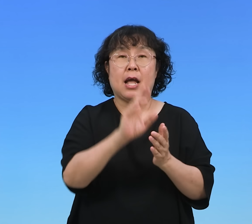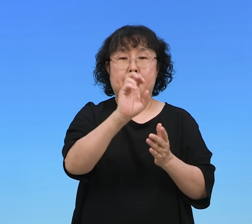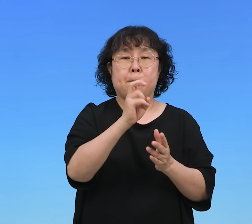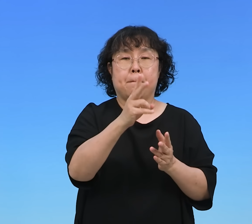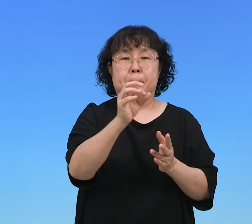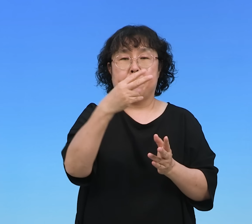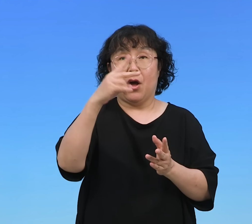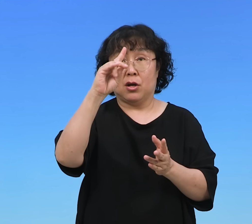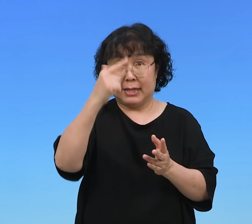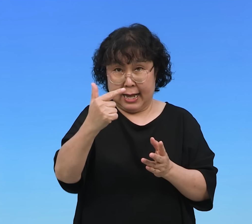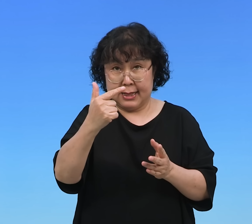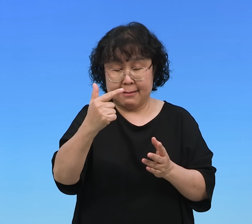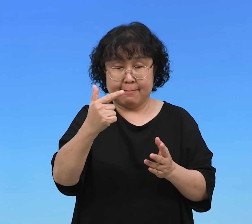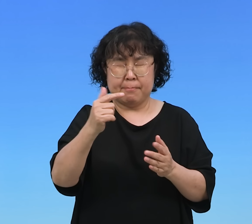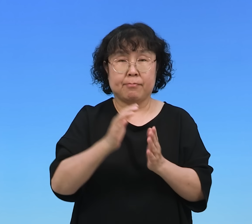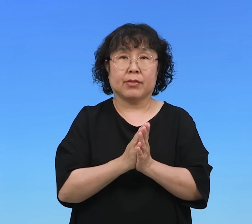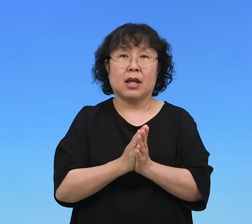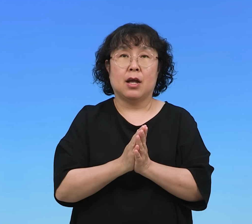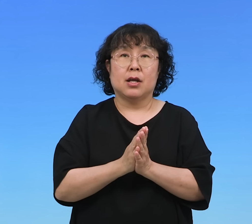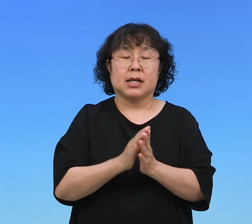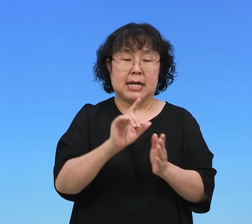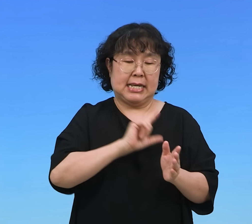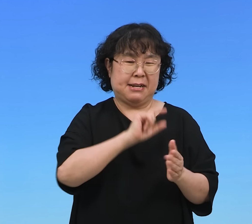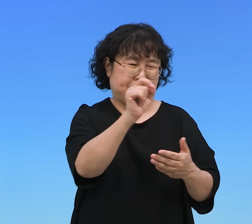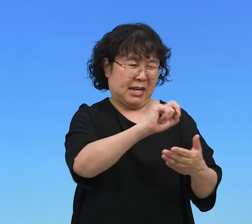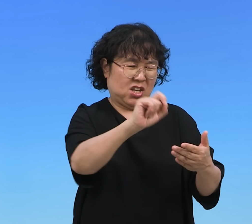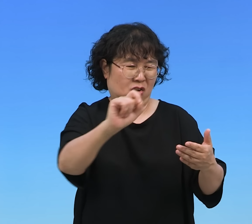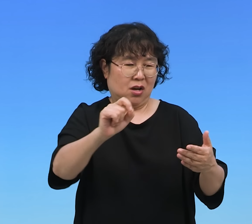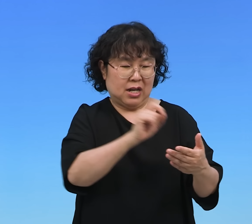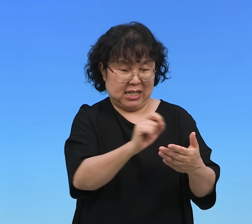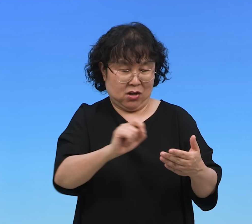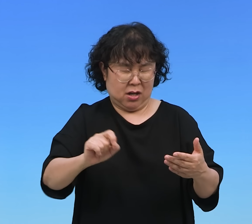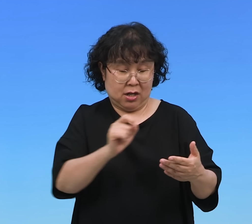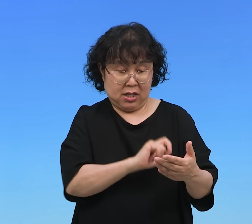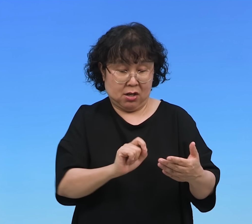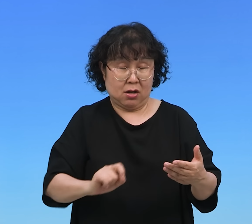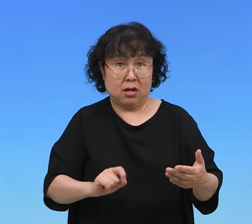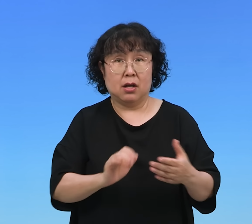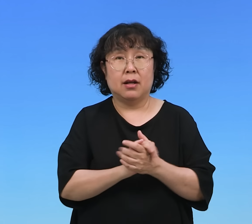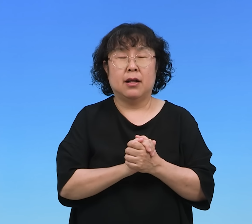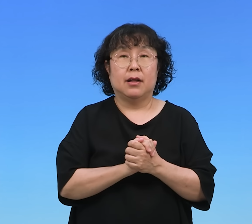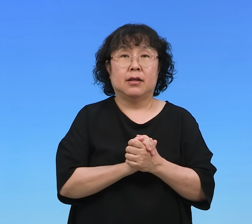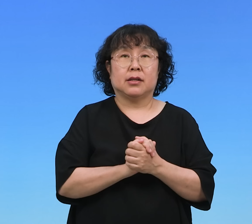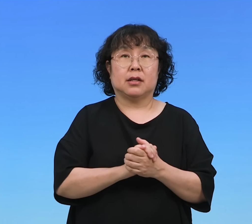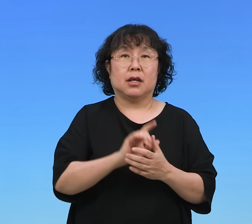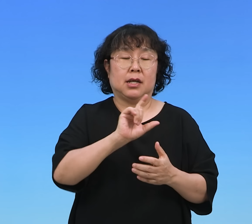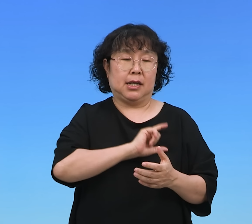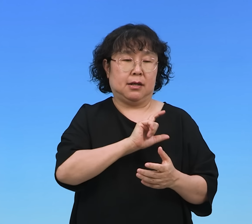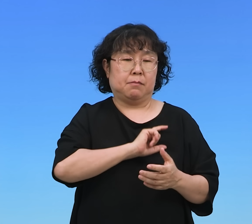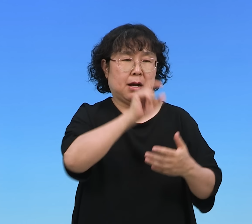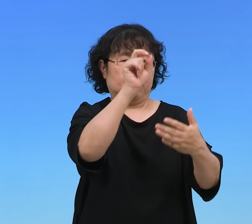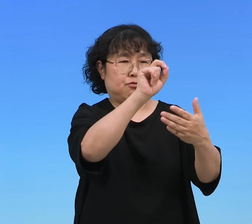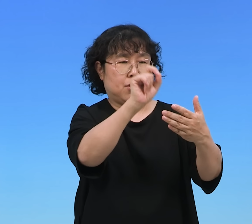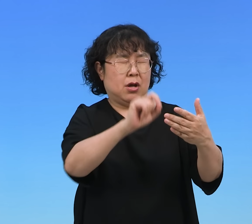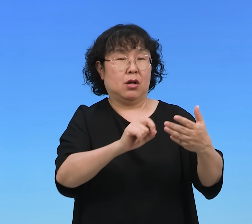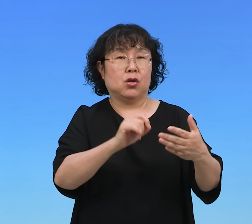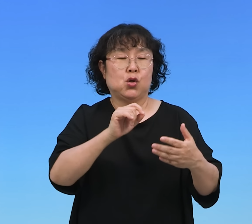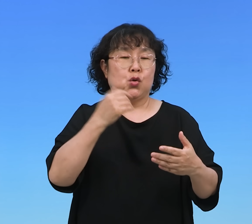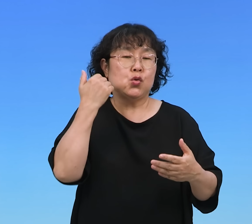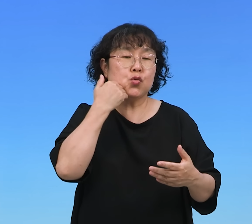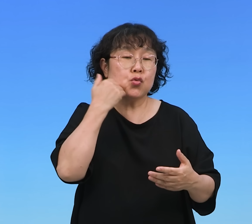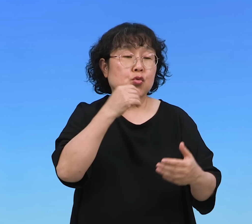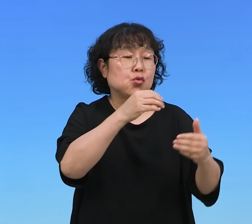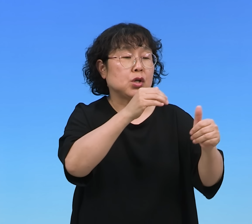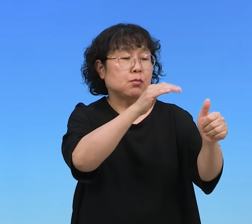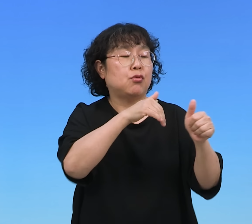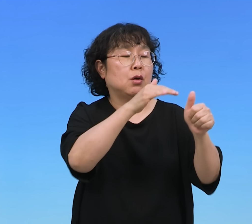이제 시작이 됐을 때 들어올 때 이름 다 적고 하셨잖아요. 제가 지금 명단을 불러주고 있단 말이에요. 저 끝에서부터